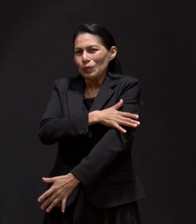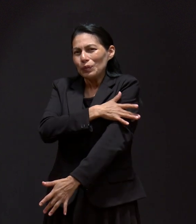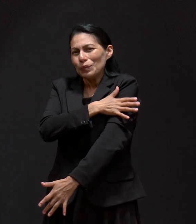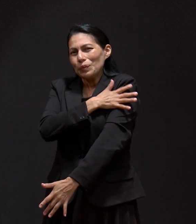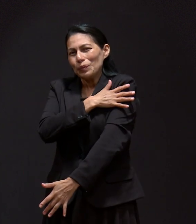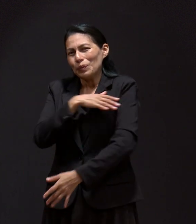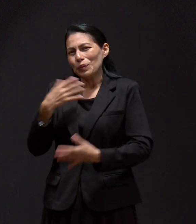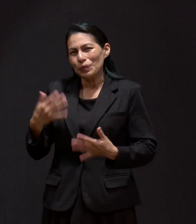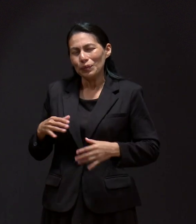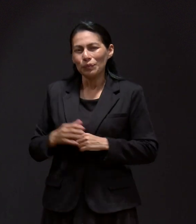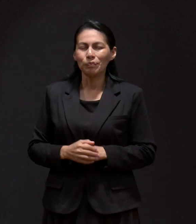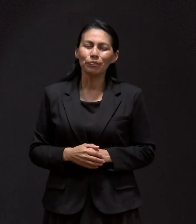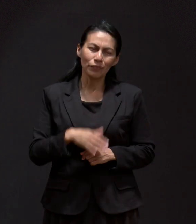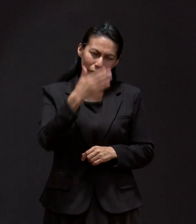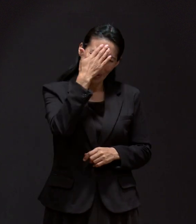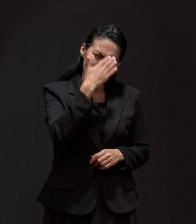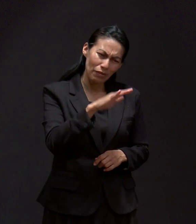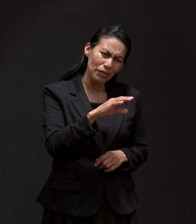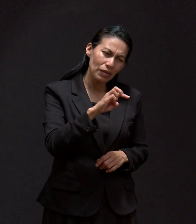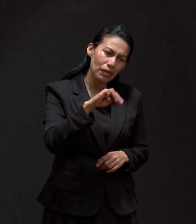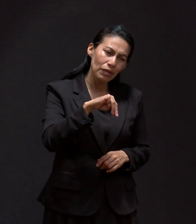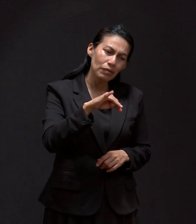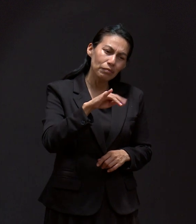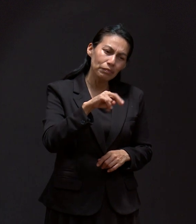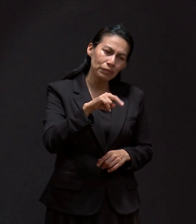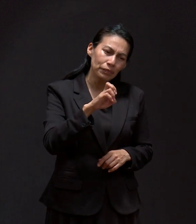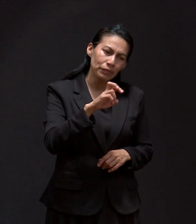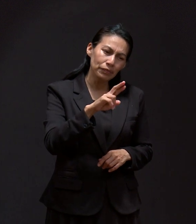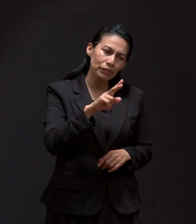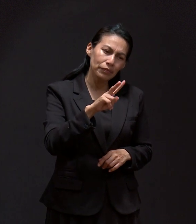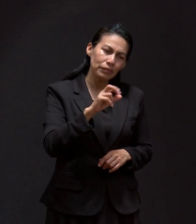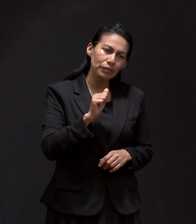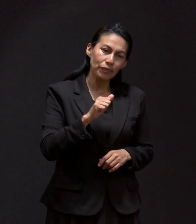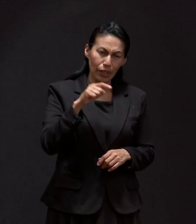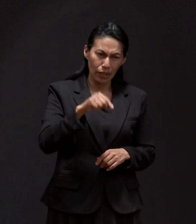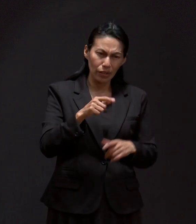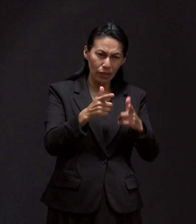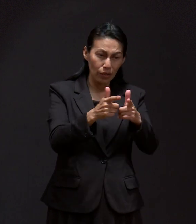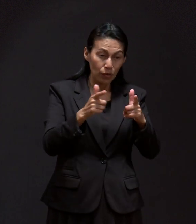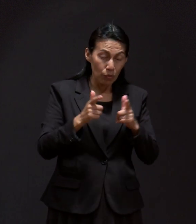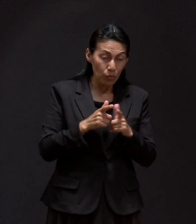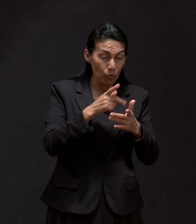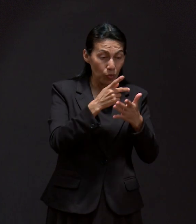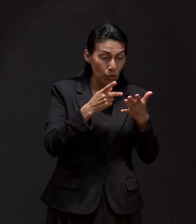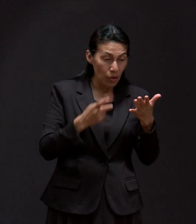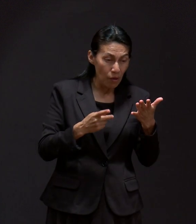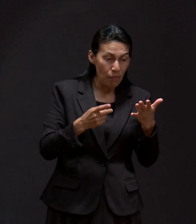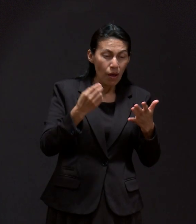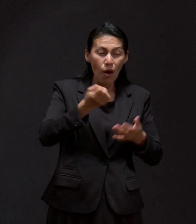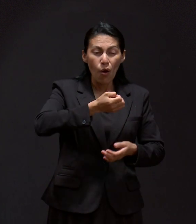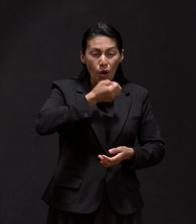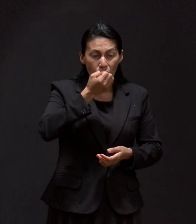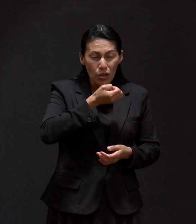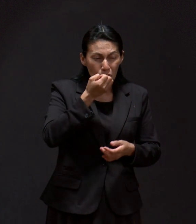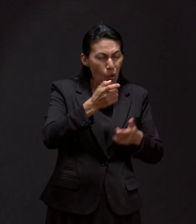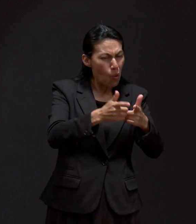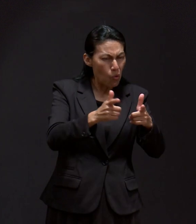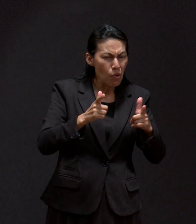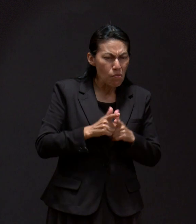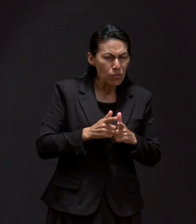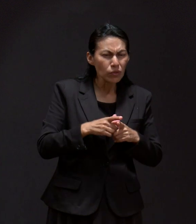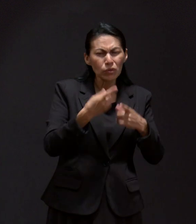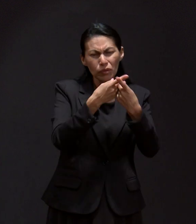pasáis vas a ir minerva en este programa acostumbramos a formar grupos de oración sí